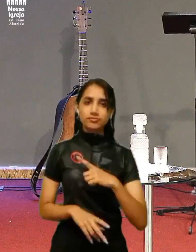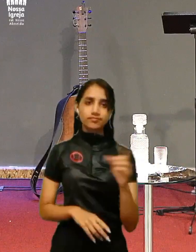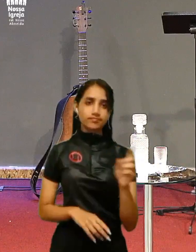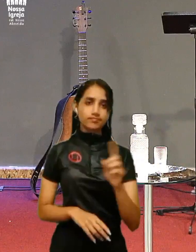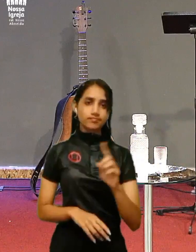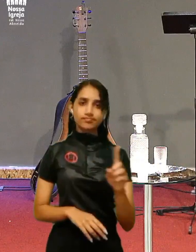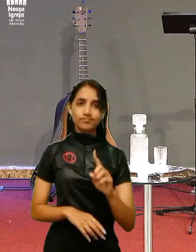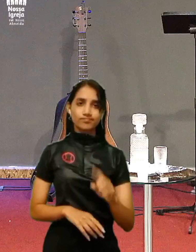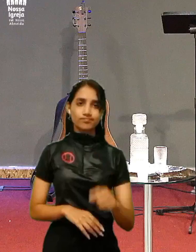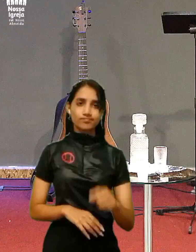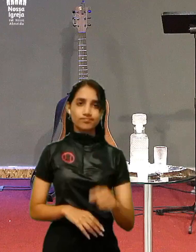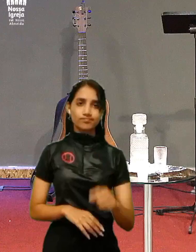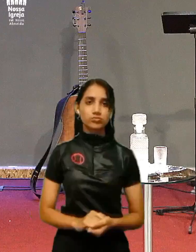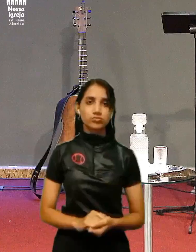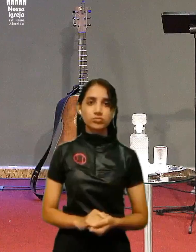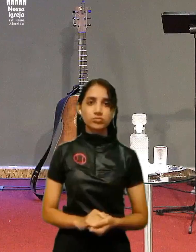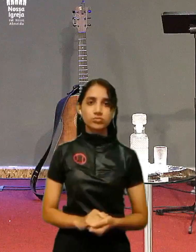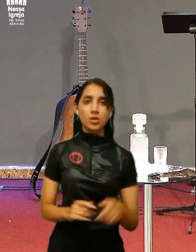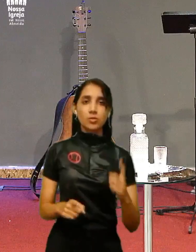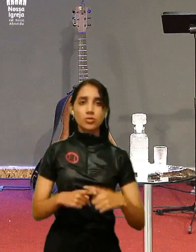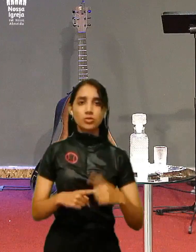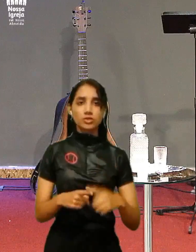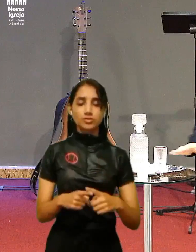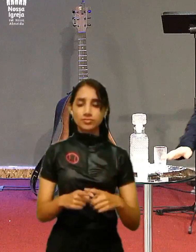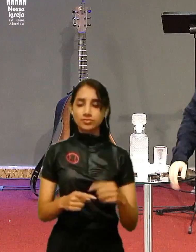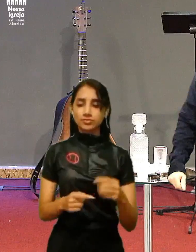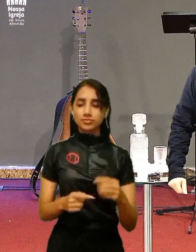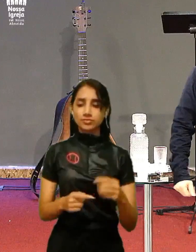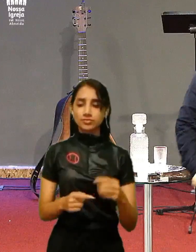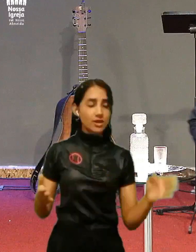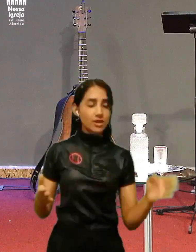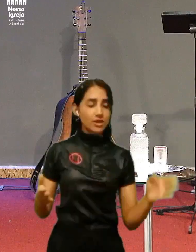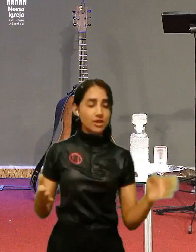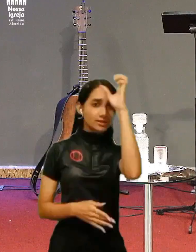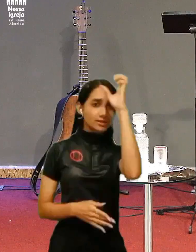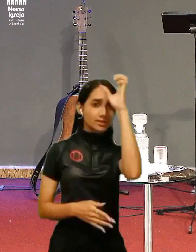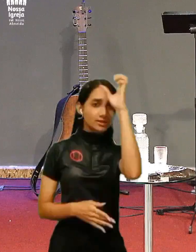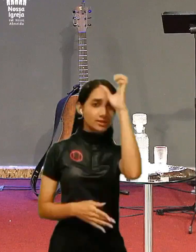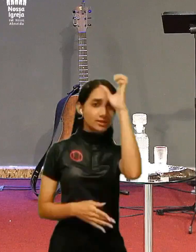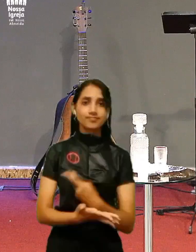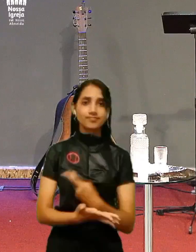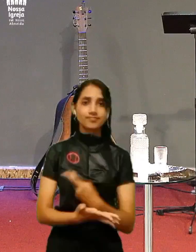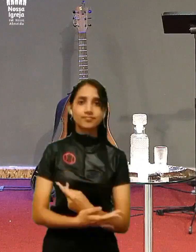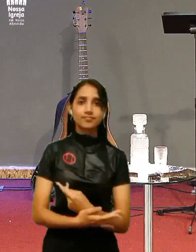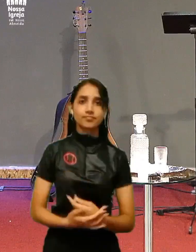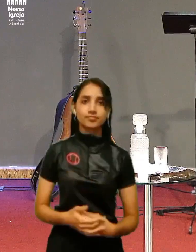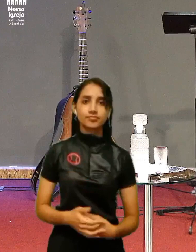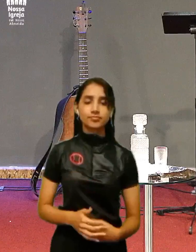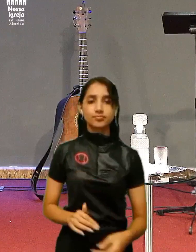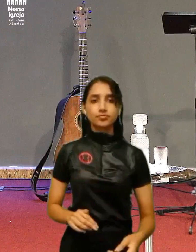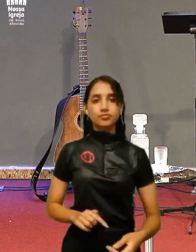os índices de divórcio dentro da igreja e fora da igreja são os mesmos. Meu Deus do céu!